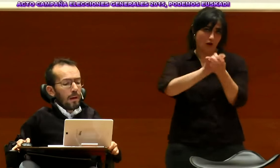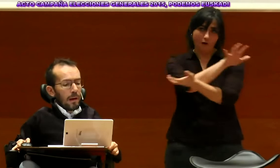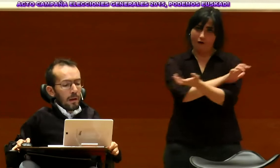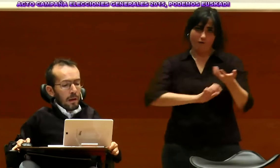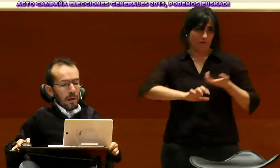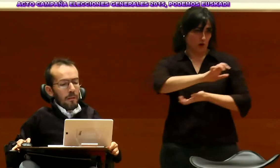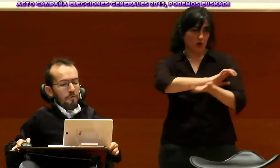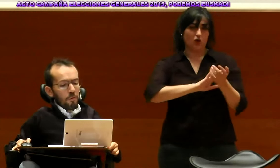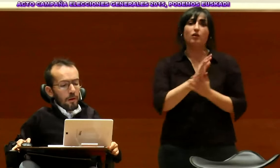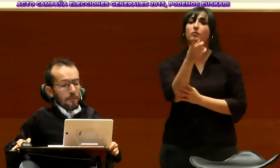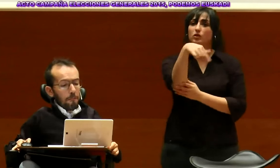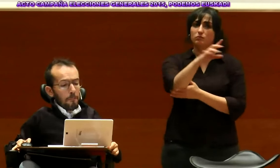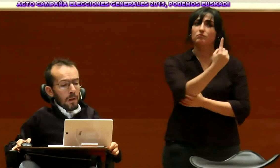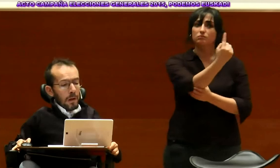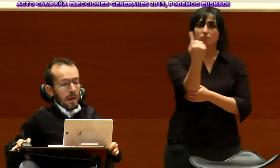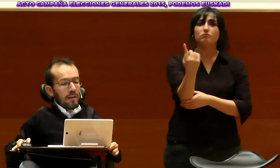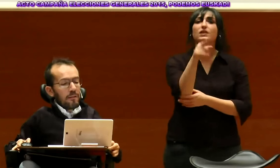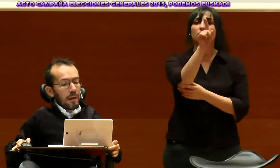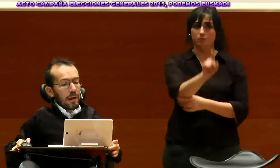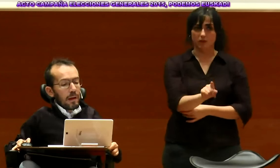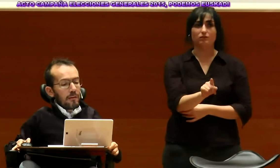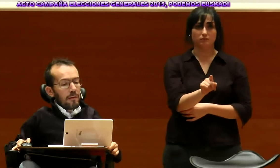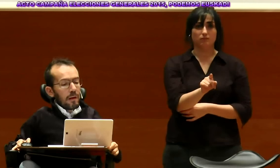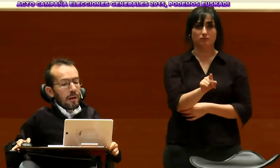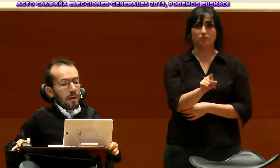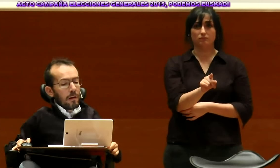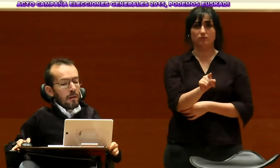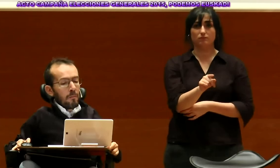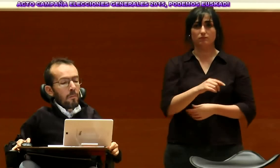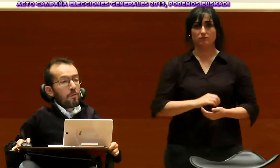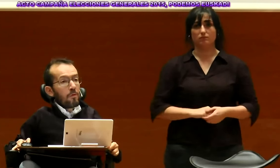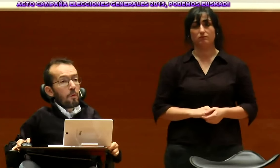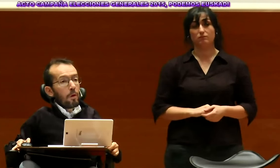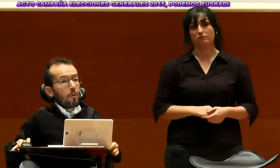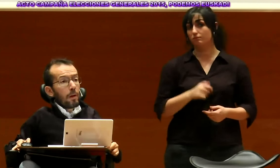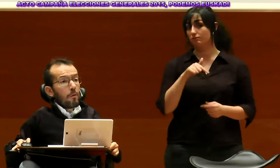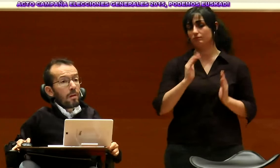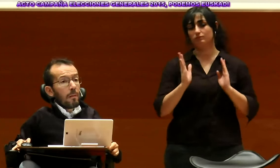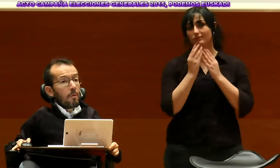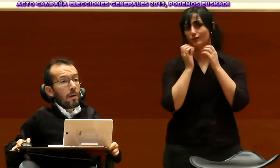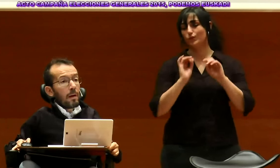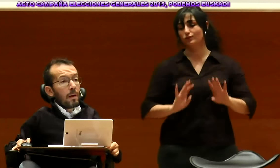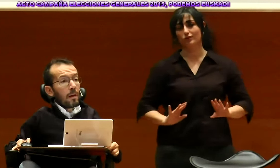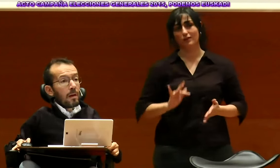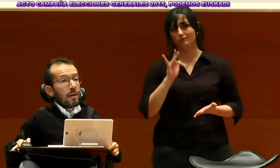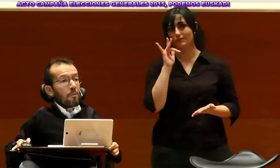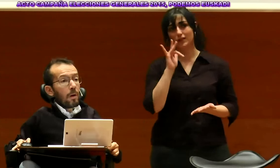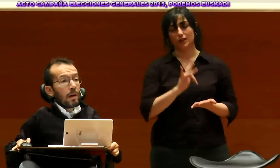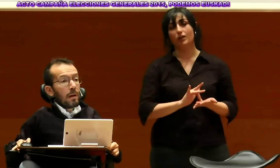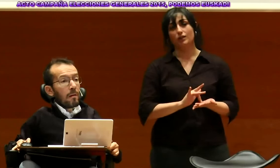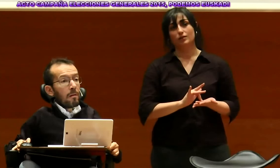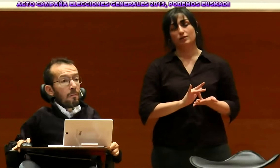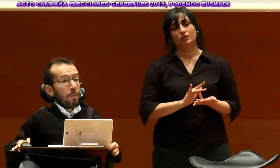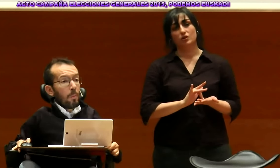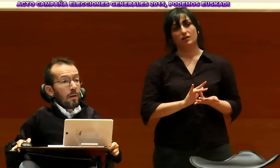vosotros y a vosotras. En este momento histórico creo que tenemos que